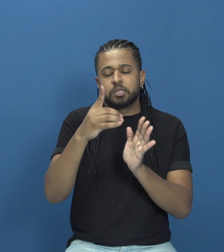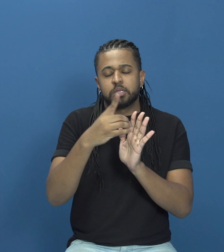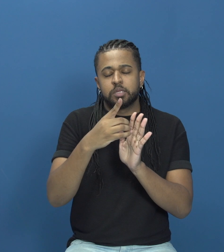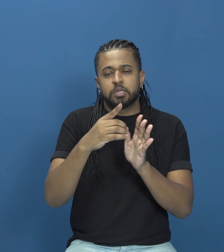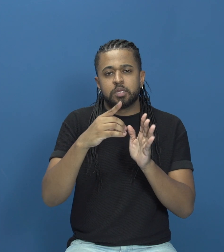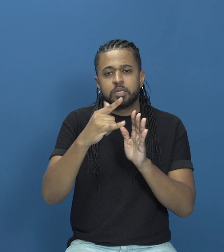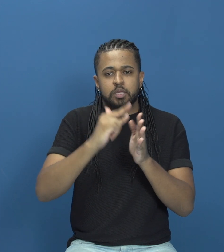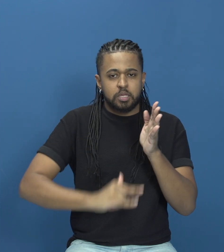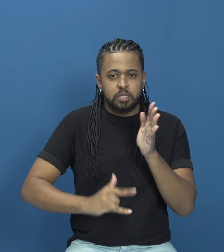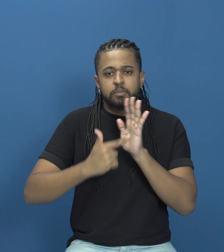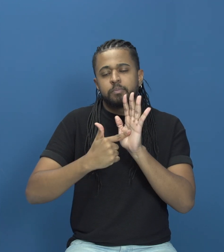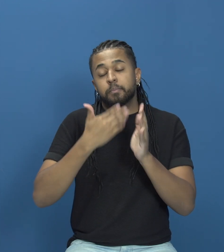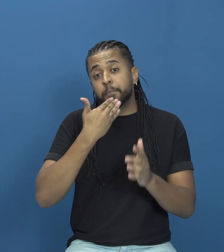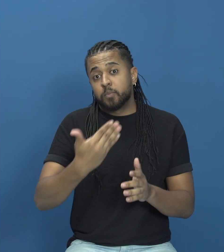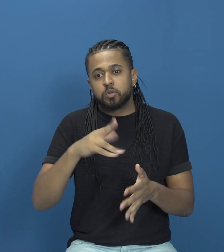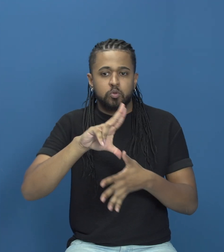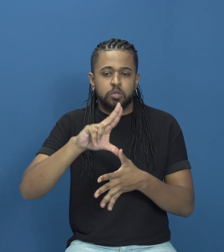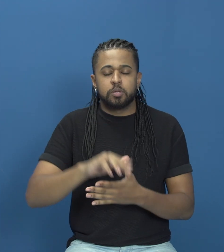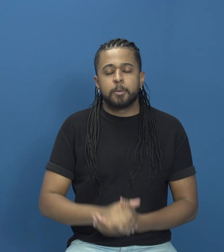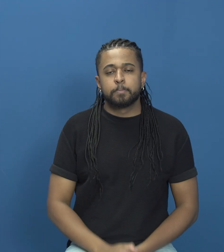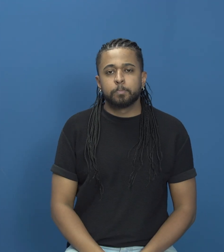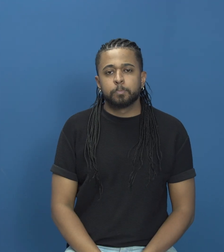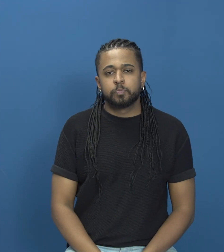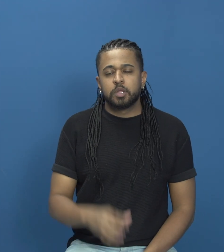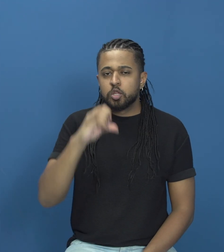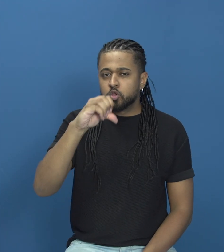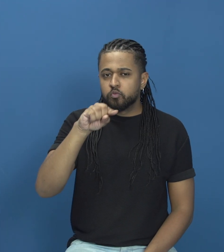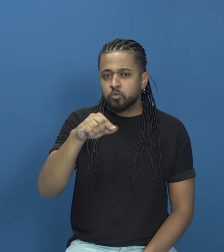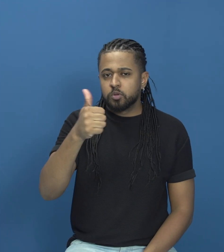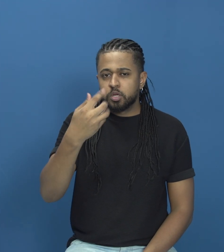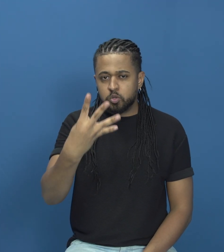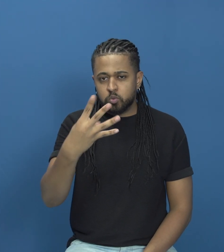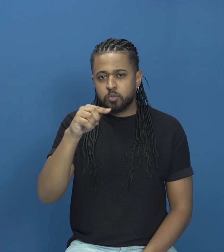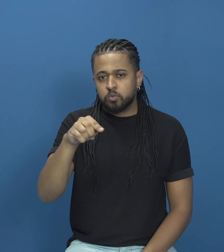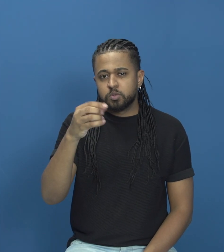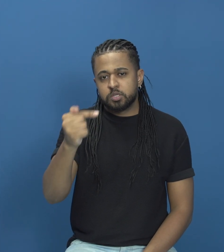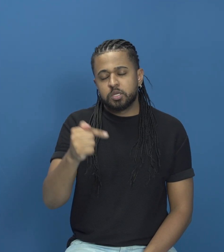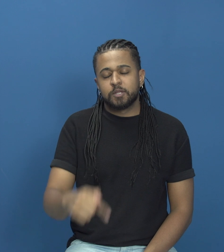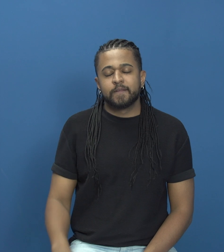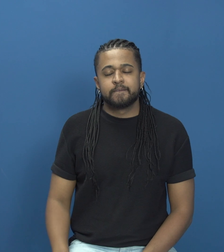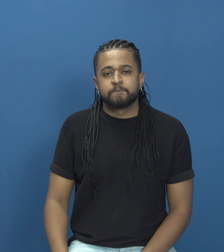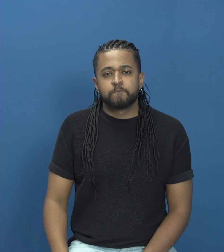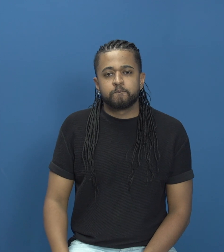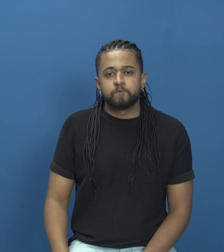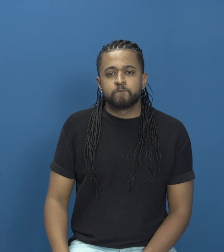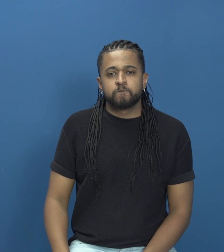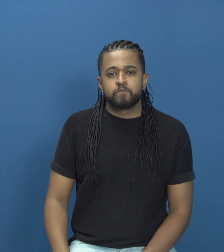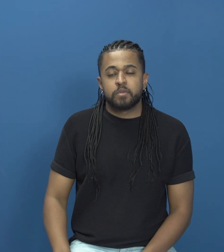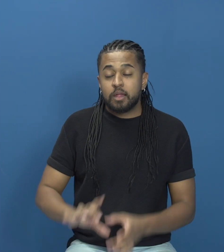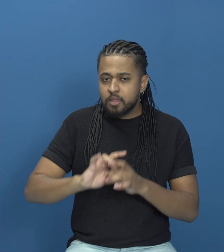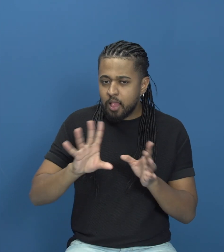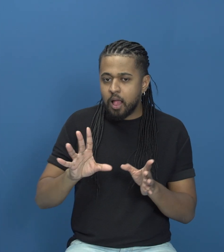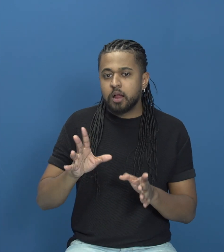declarações solicitadas pela UNILA. 9.14.7. declarar que